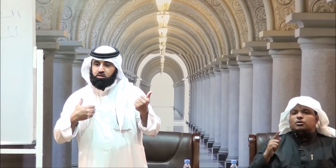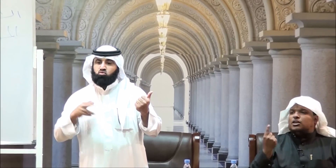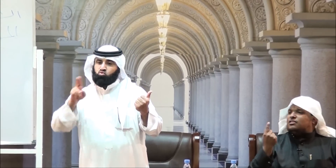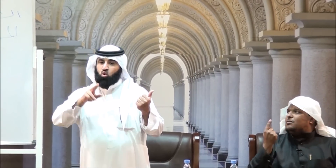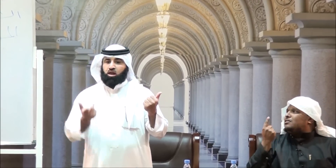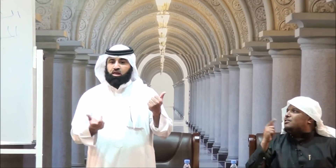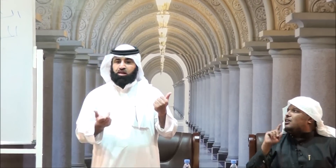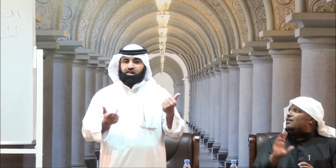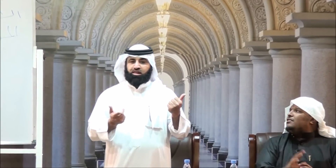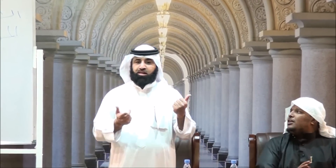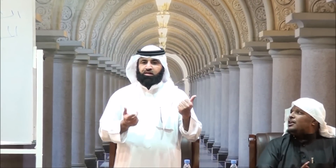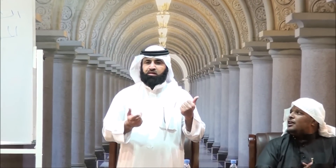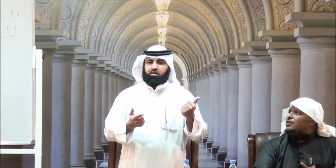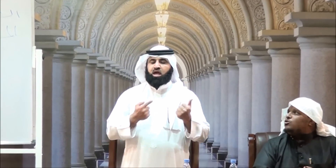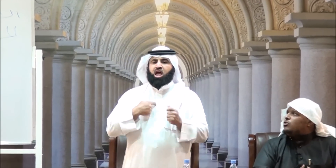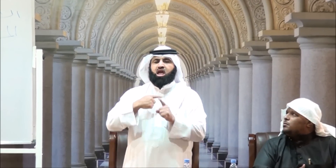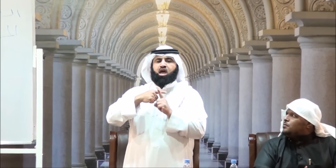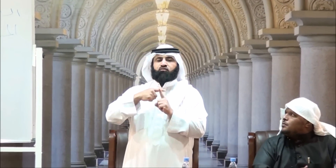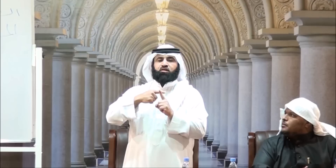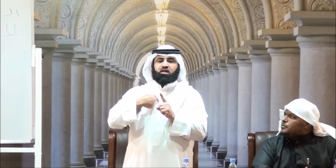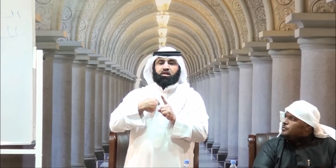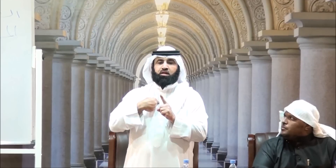بس إن مشكلته بس كافر غير